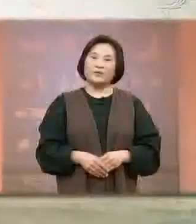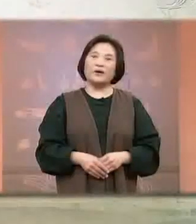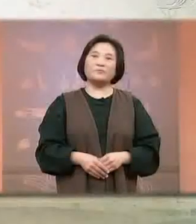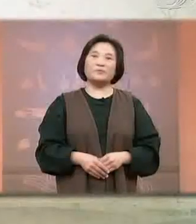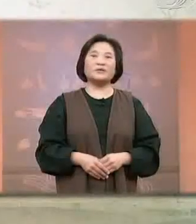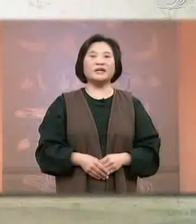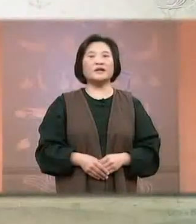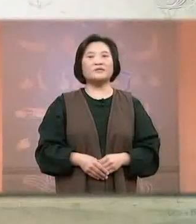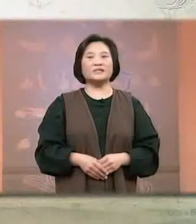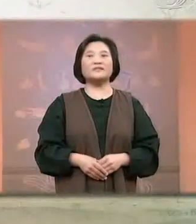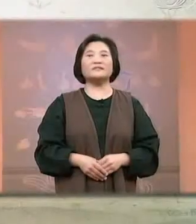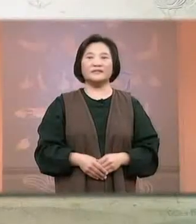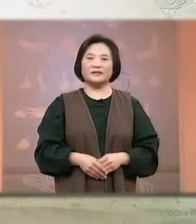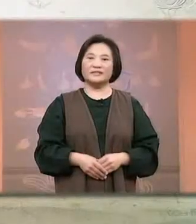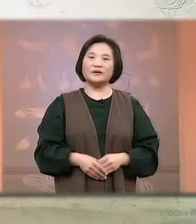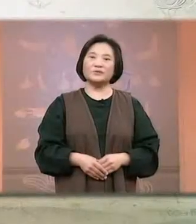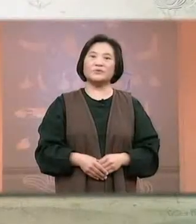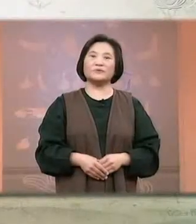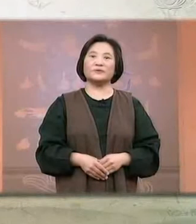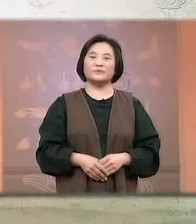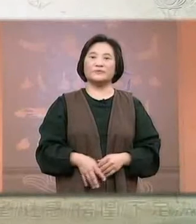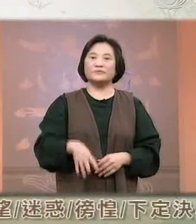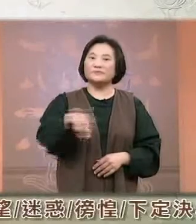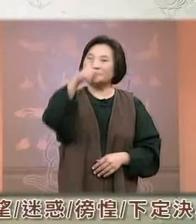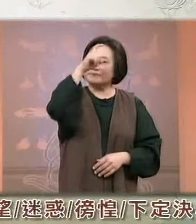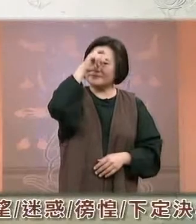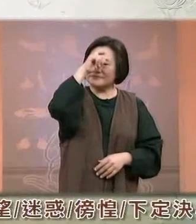愿菩提道心能相续。